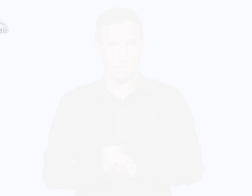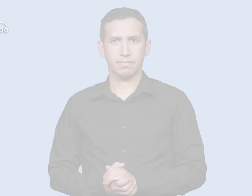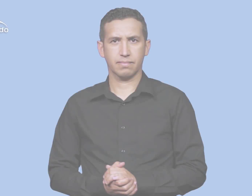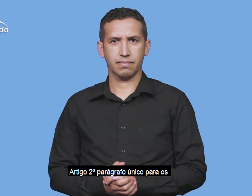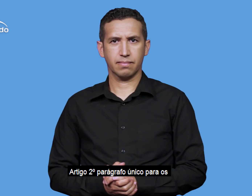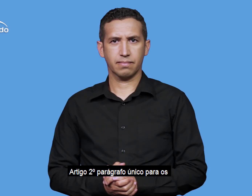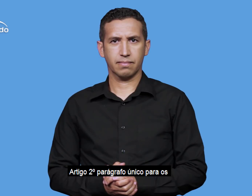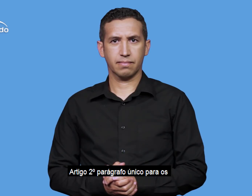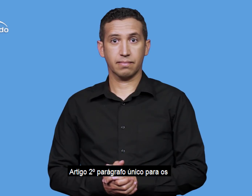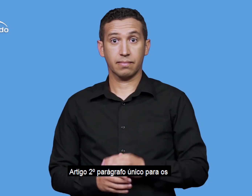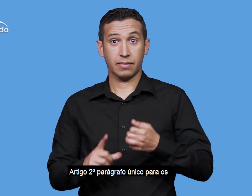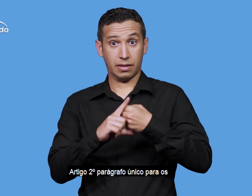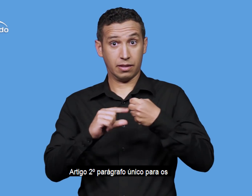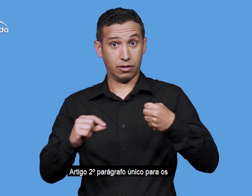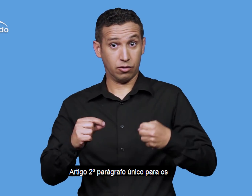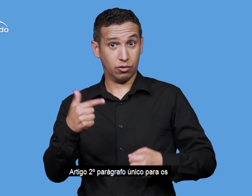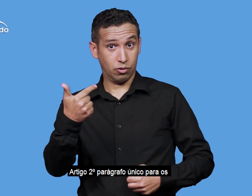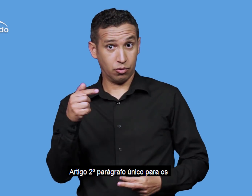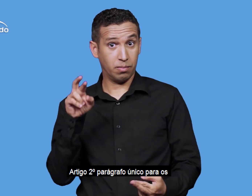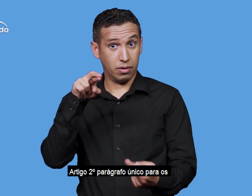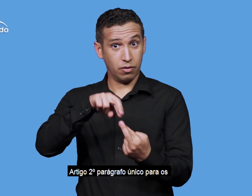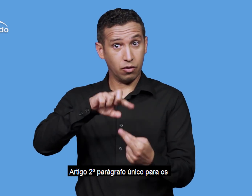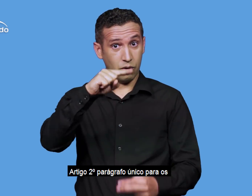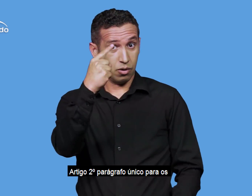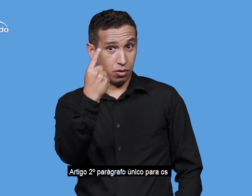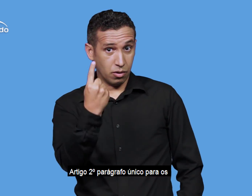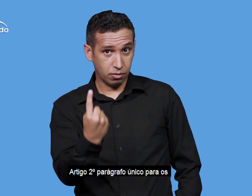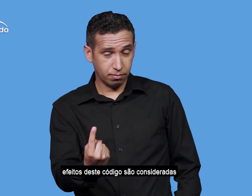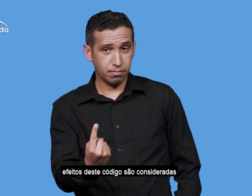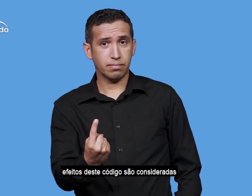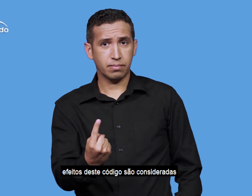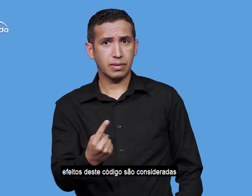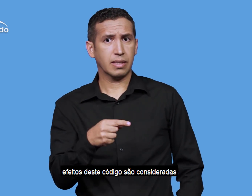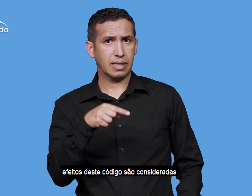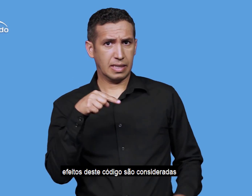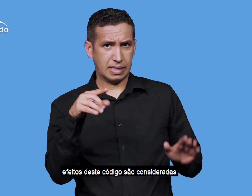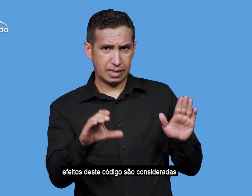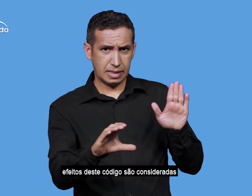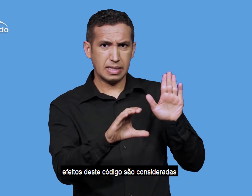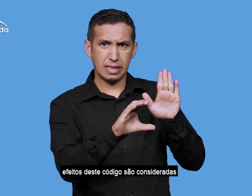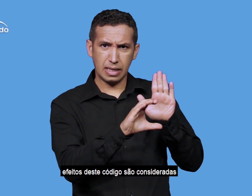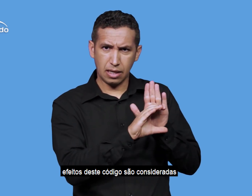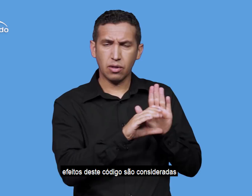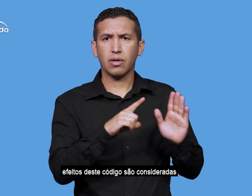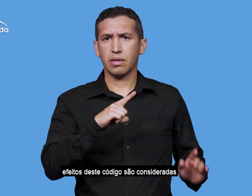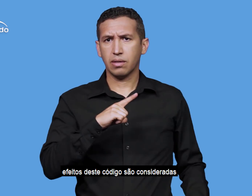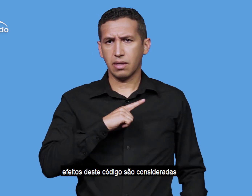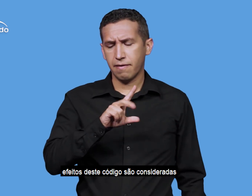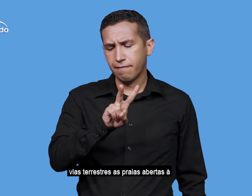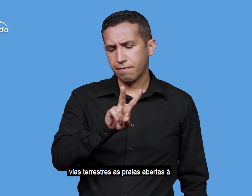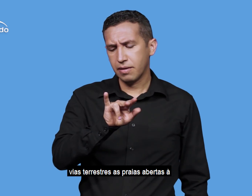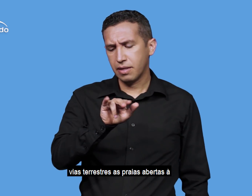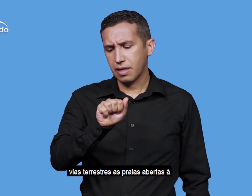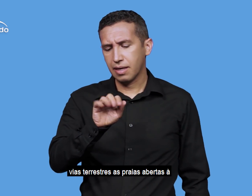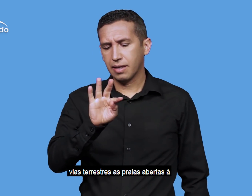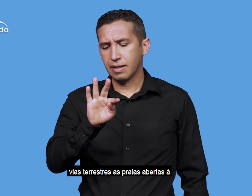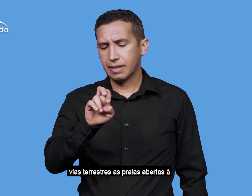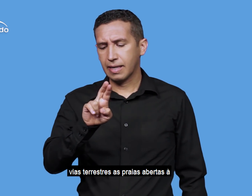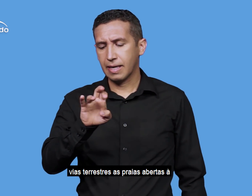artigo 2º parágrafo único para os efeitos deste código são consideradas vias terrestres as